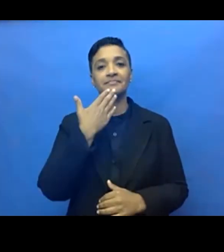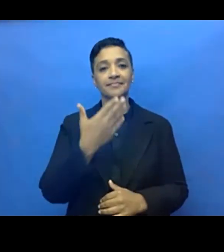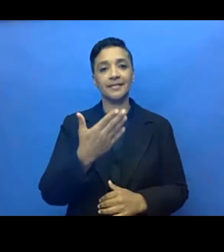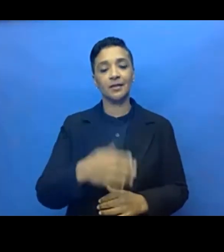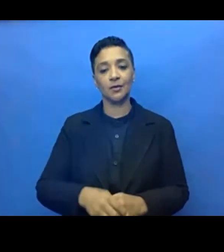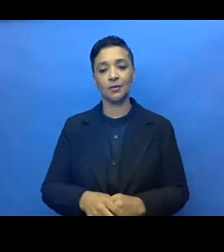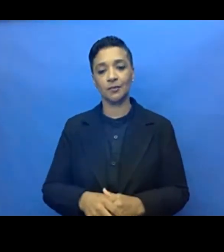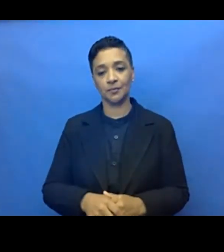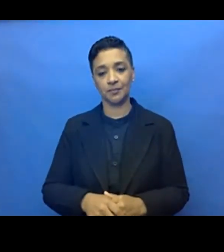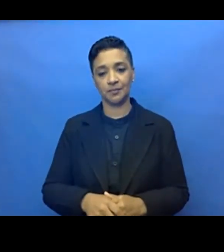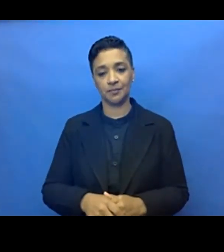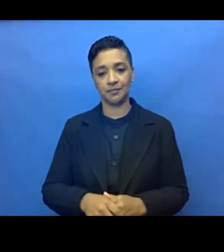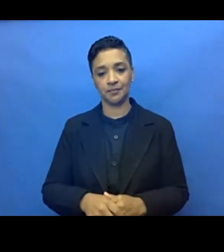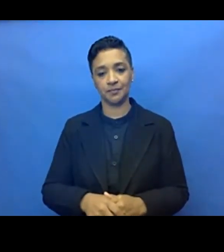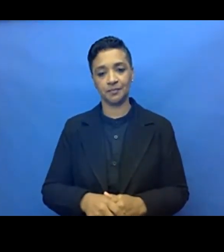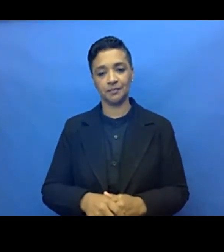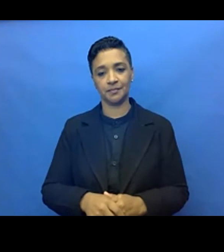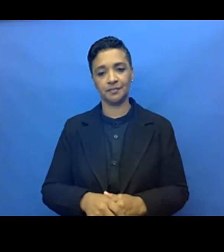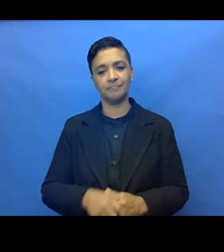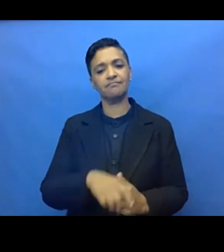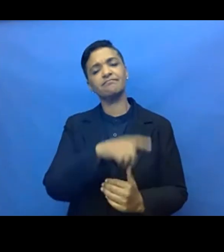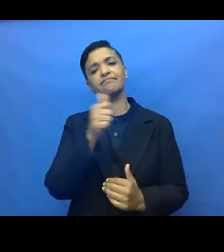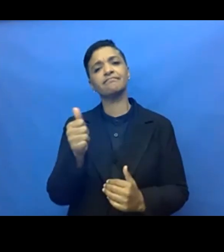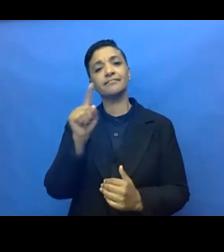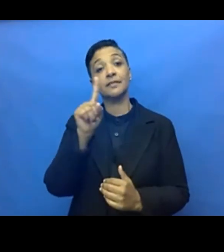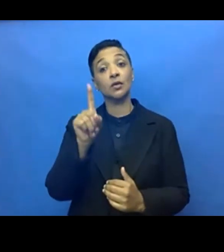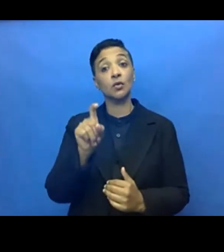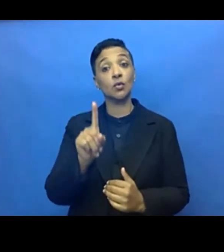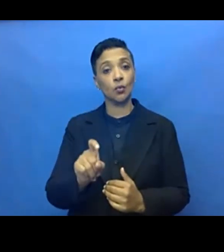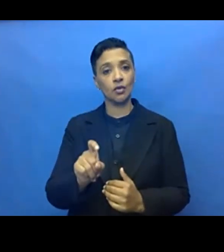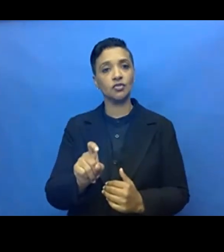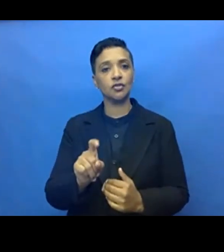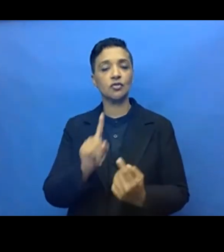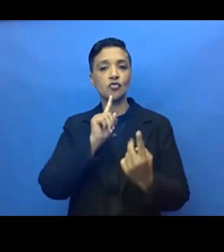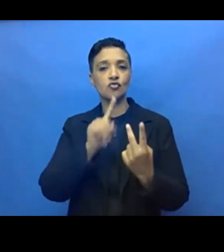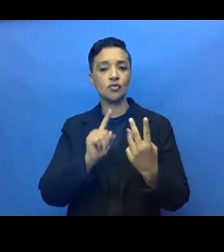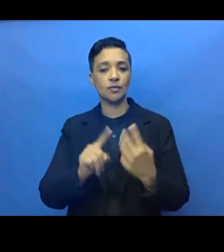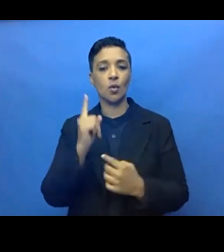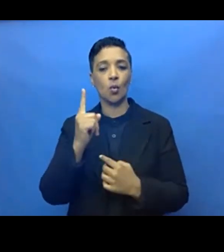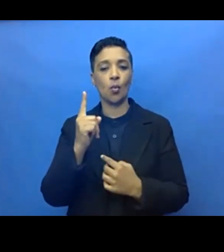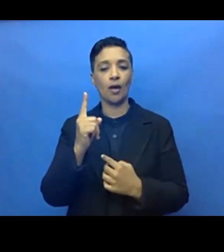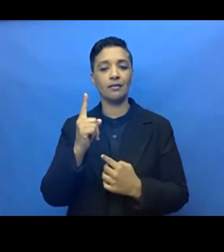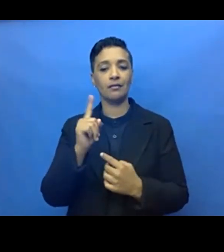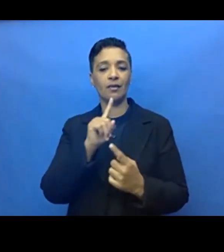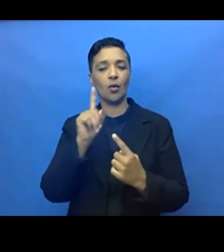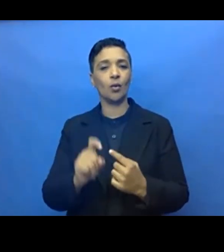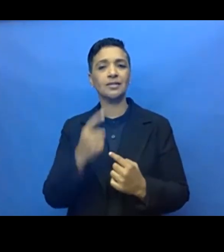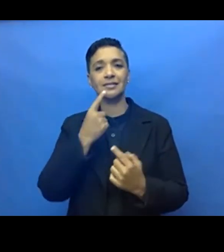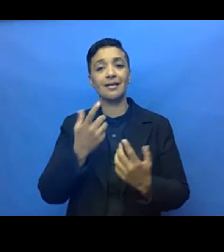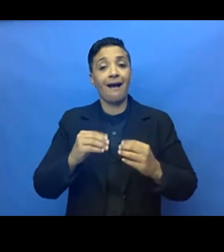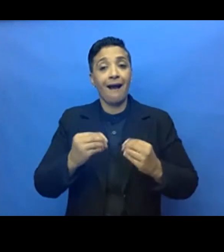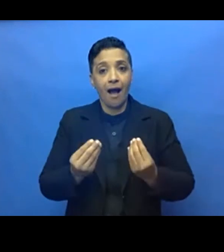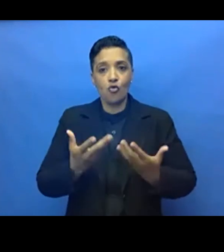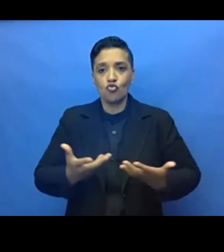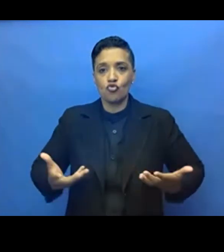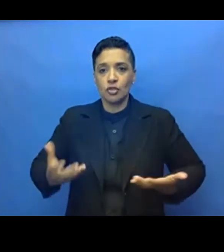Merci beaucoup, Maria. Je pense que l'autre question porte sur le financement. Il y a une question,